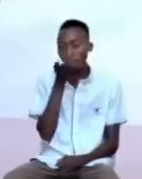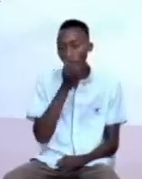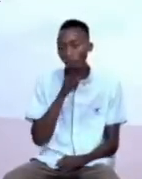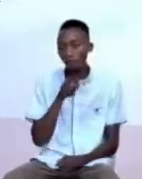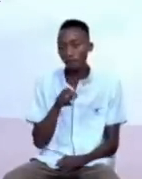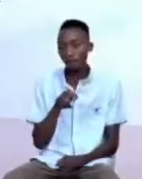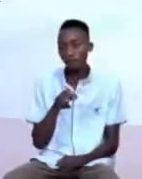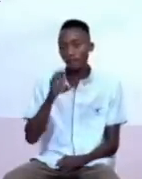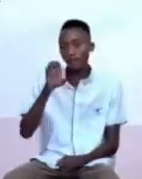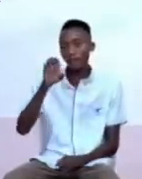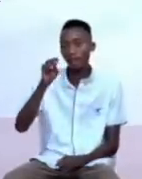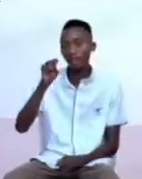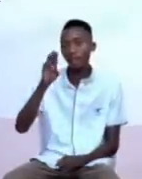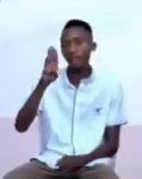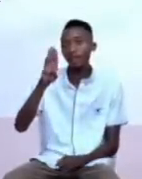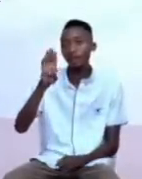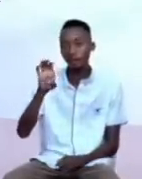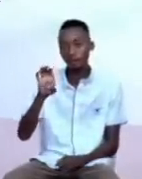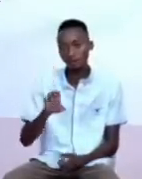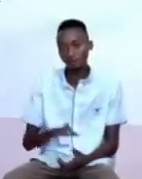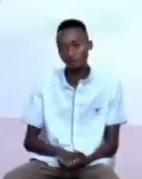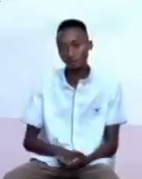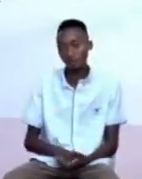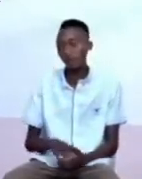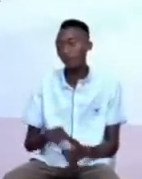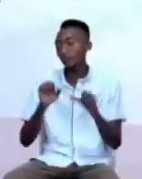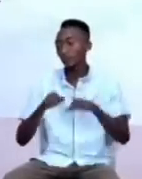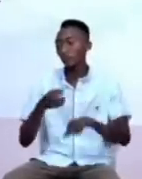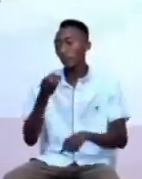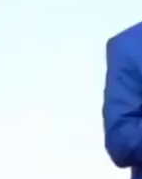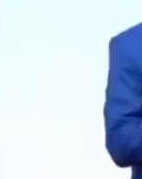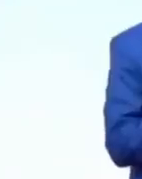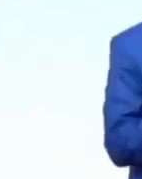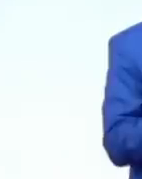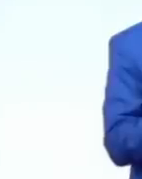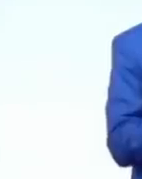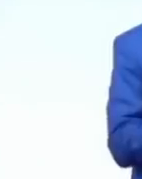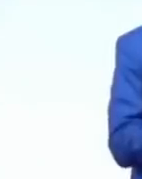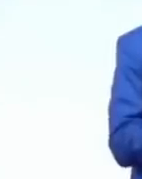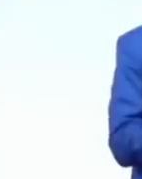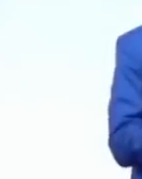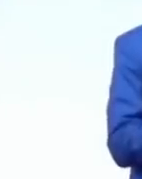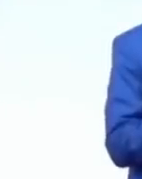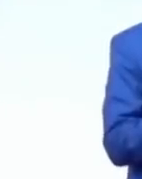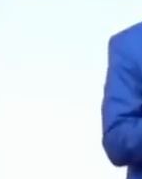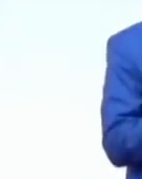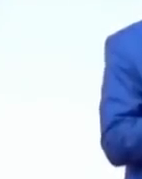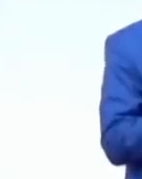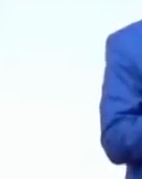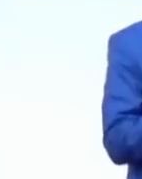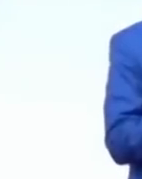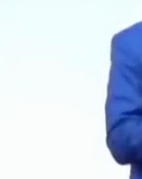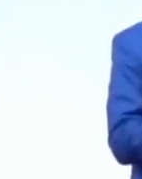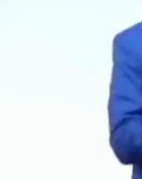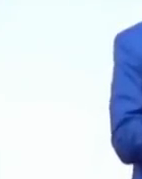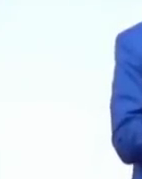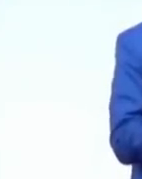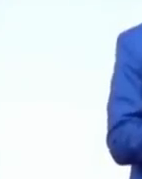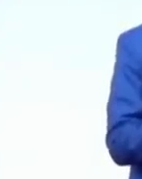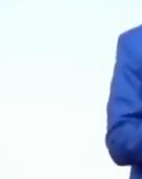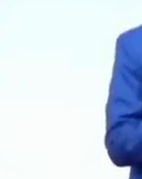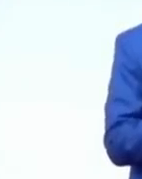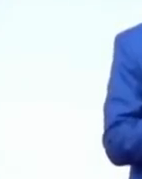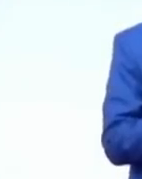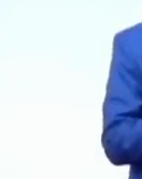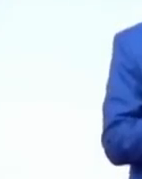Ila siku nilipojua madhara ya kula wanga bila kufanya kazi za